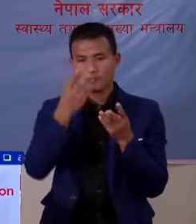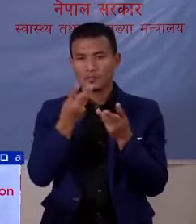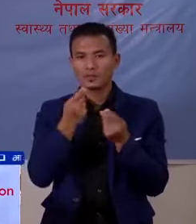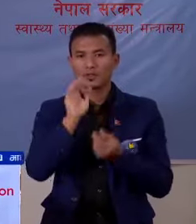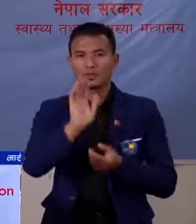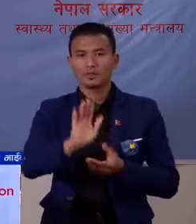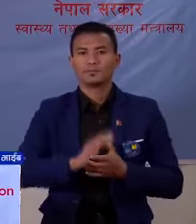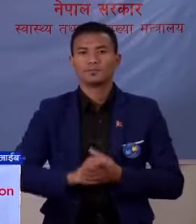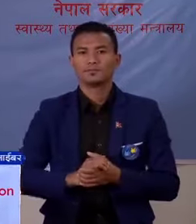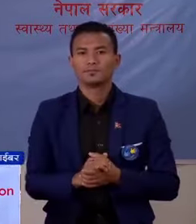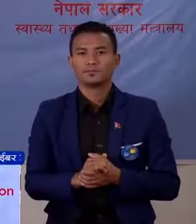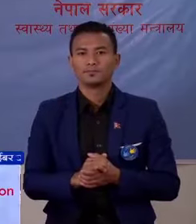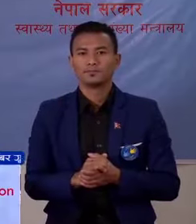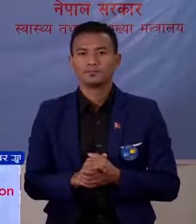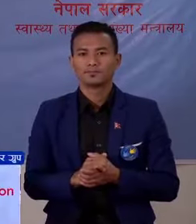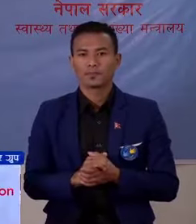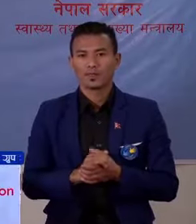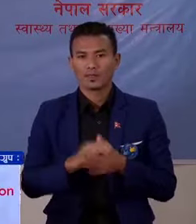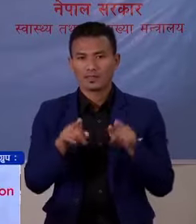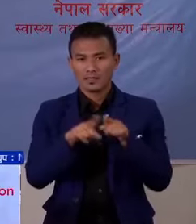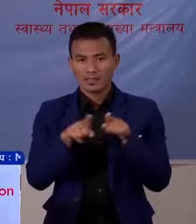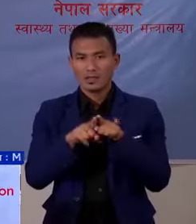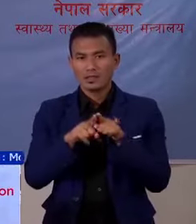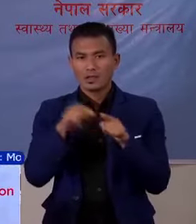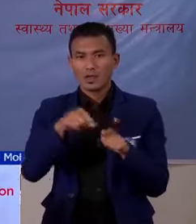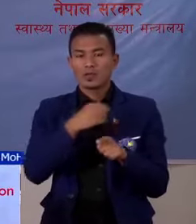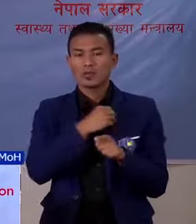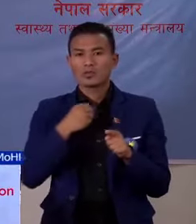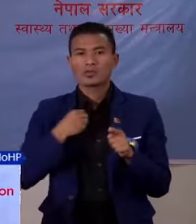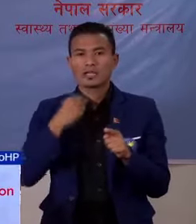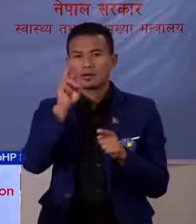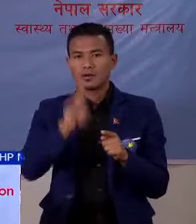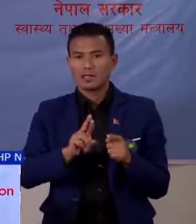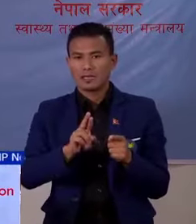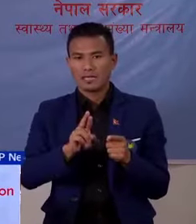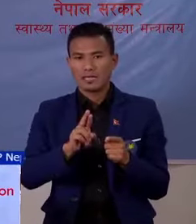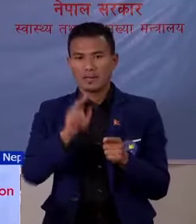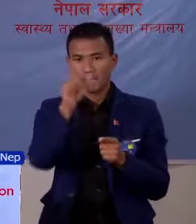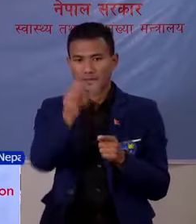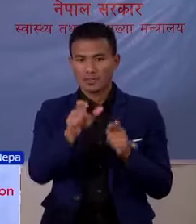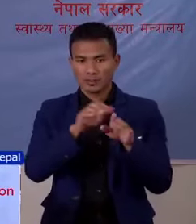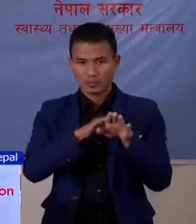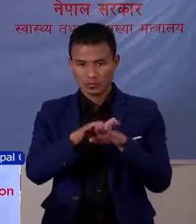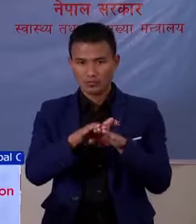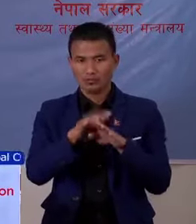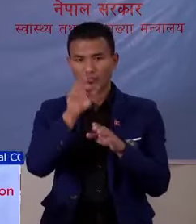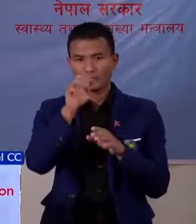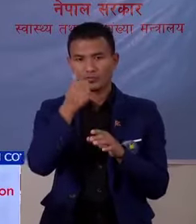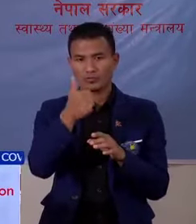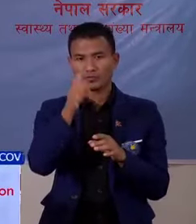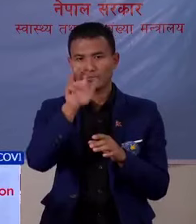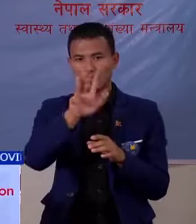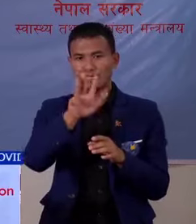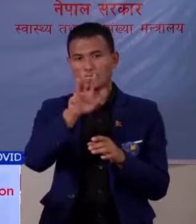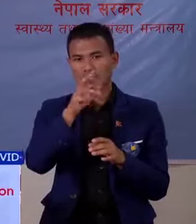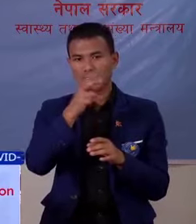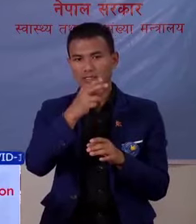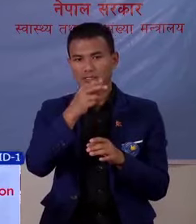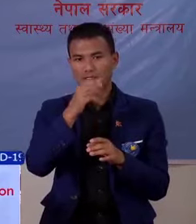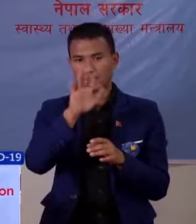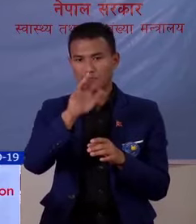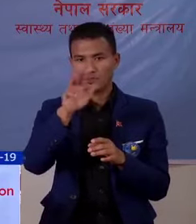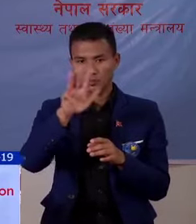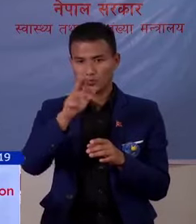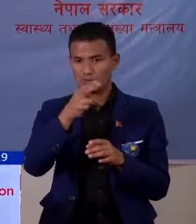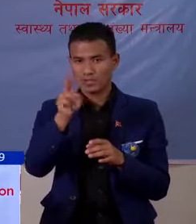छ। त्यसै गरी हाल उपचारमा रहेका व्यक्तिहरूको संख्या 59 छ। रूपन्देहीमा